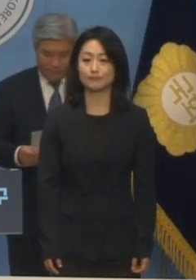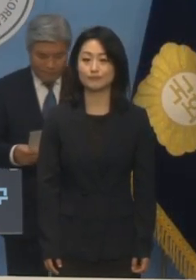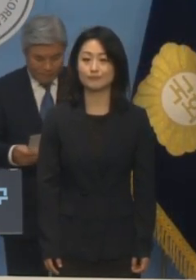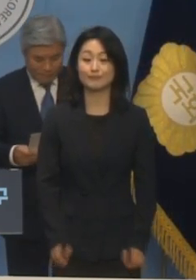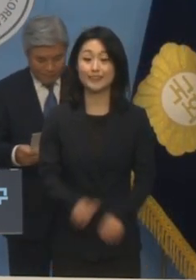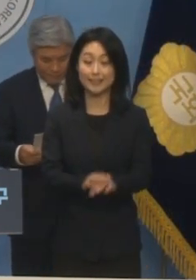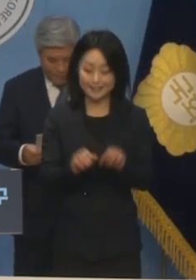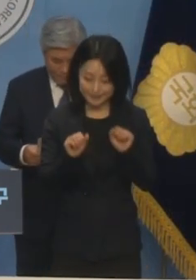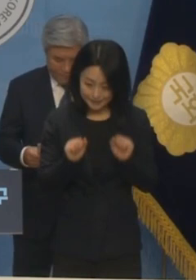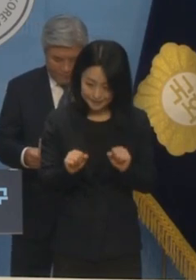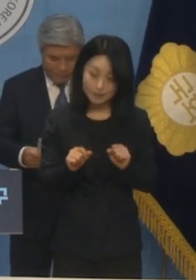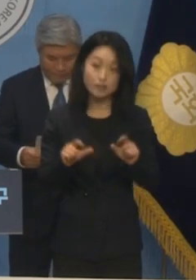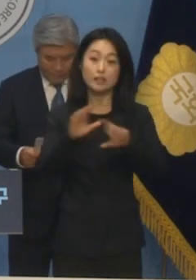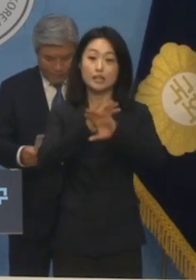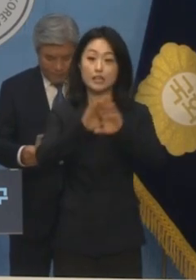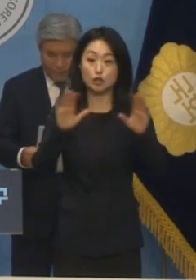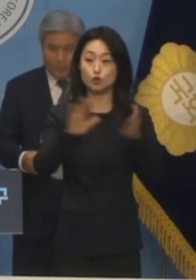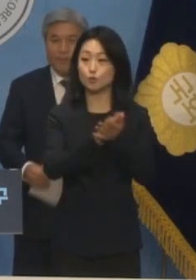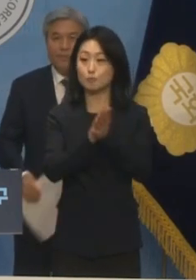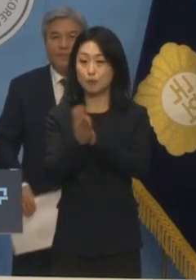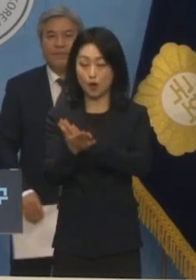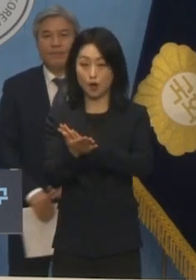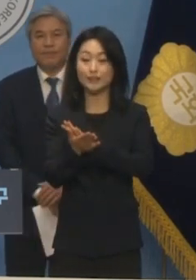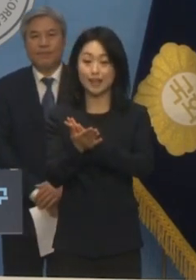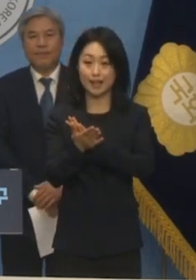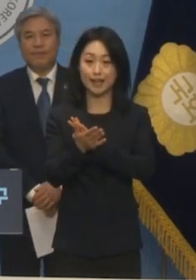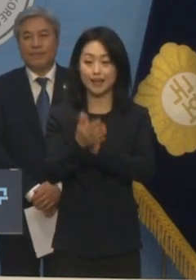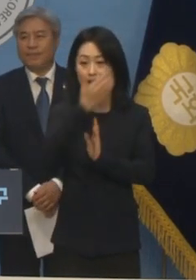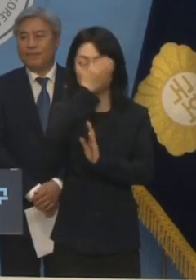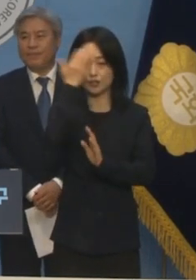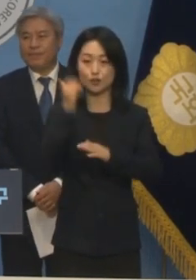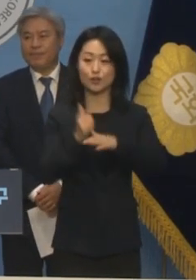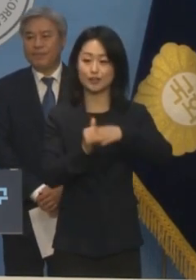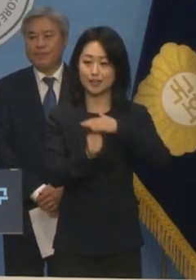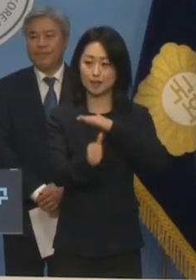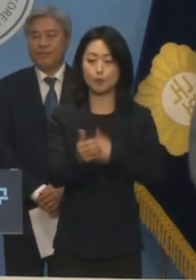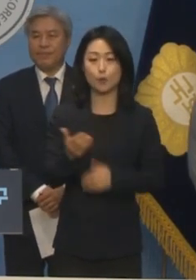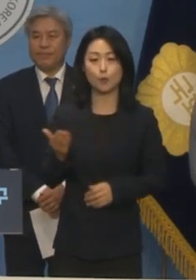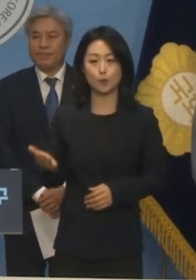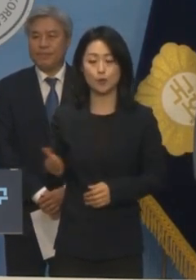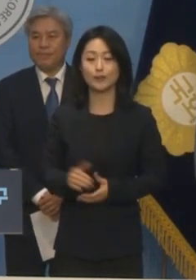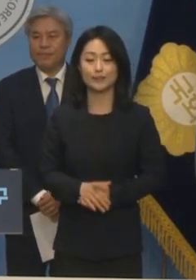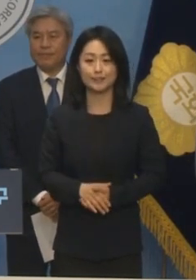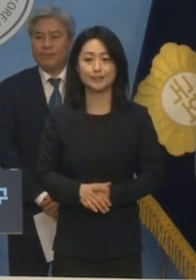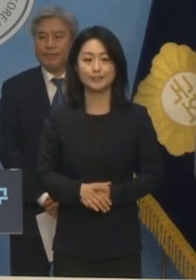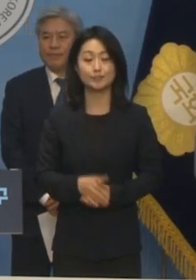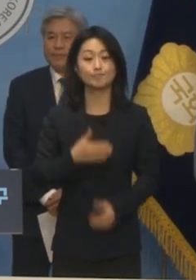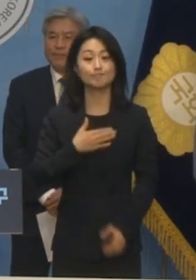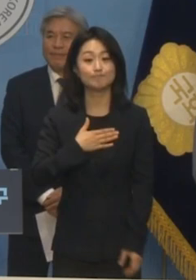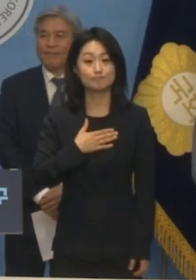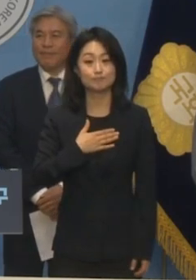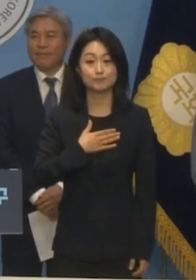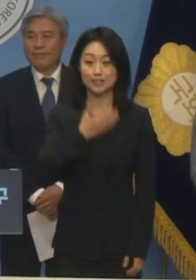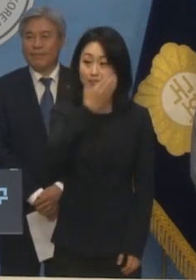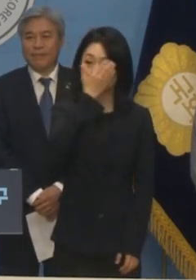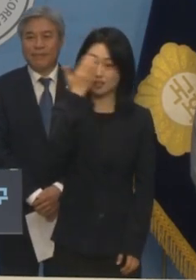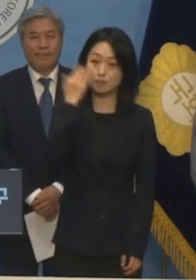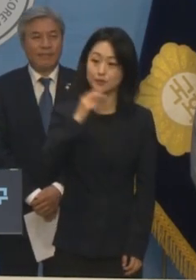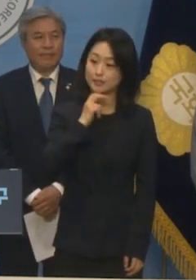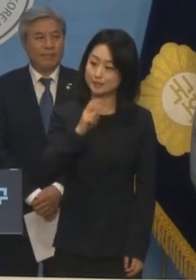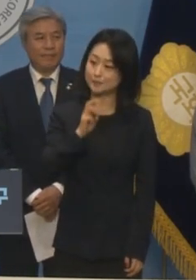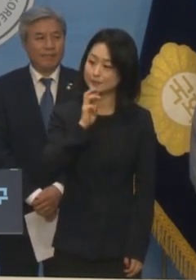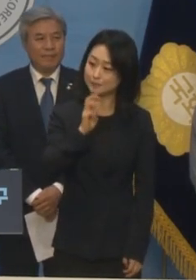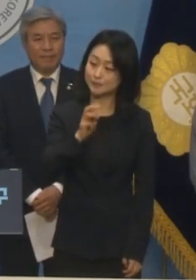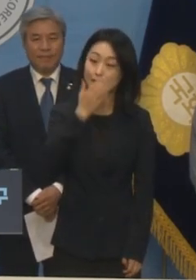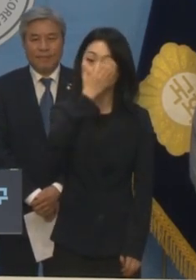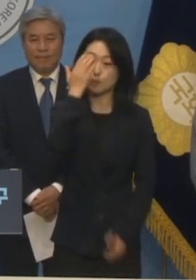네, 안녕하세요. 기후변화 청년모임 비교위부에서 대표로 활동하고 있는 김민입니다. 저는 2030